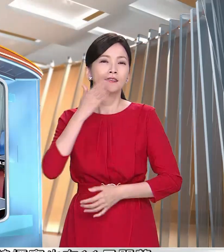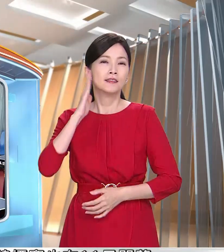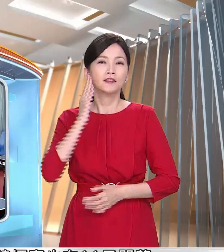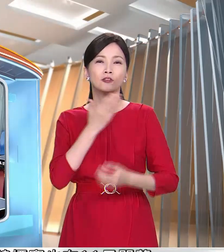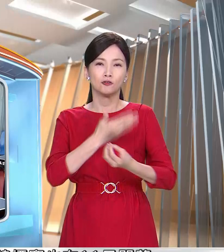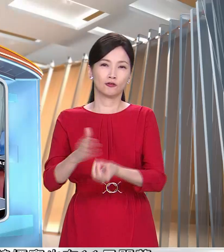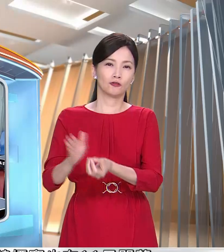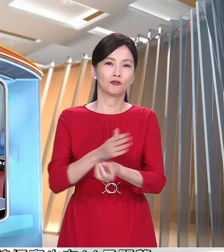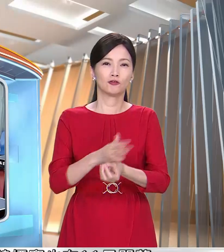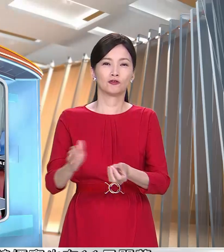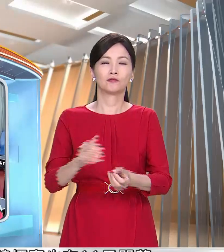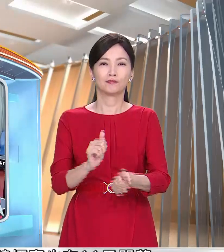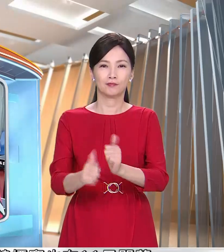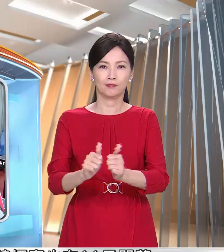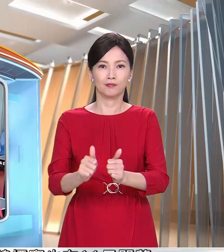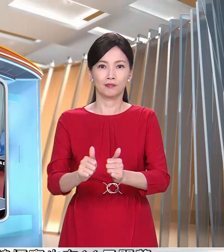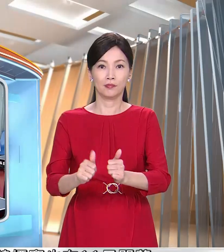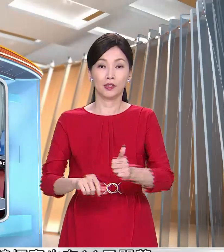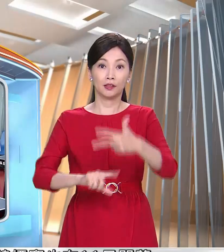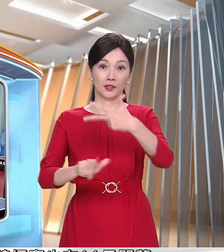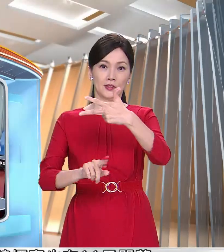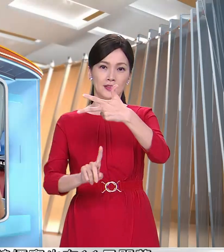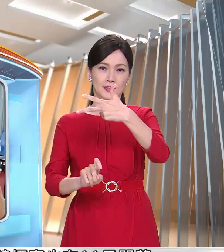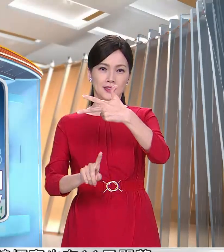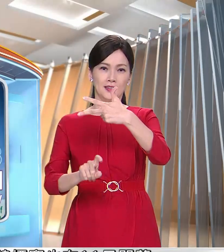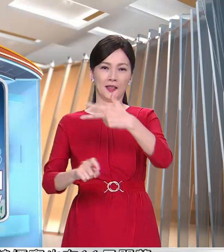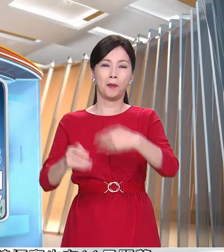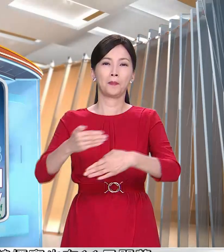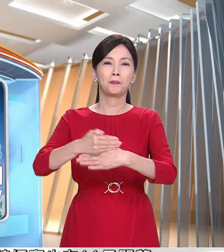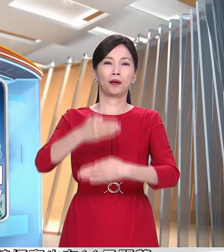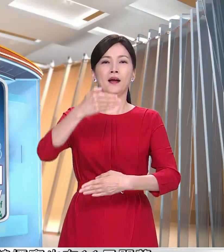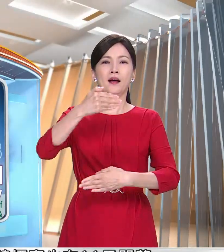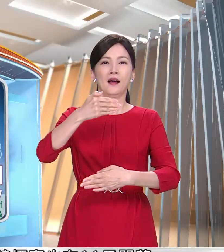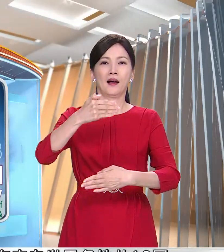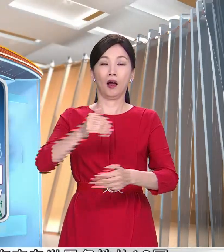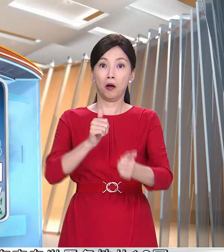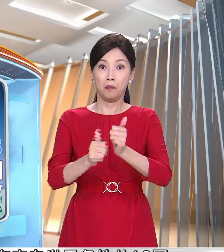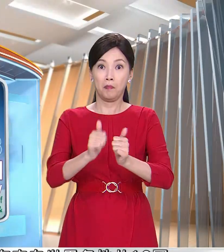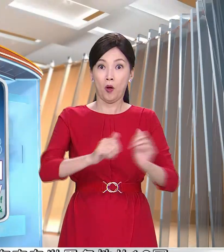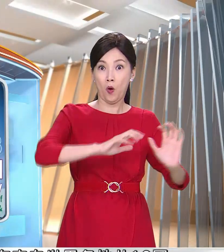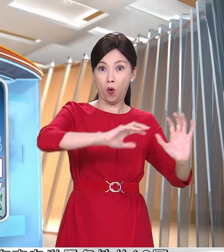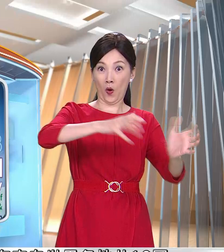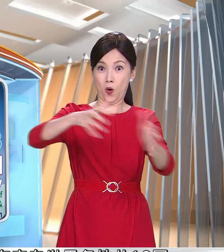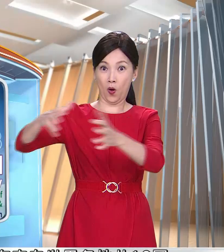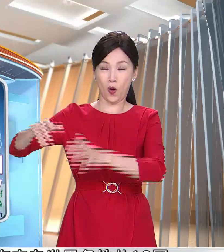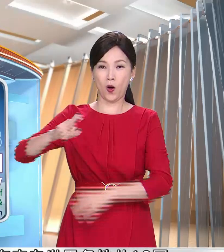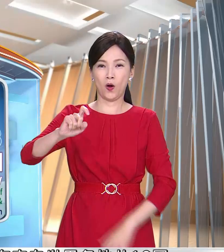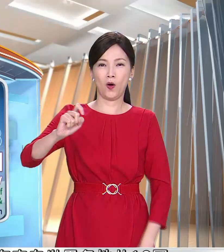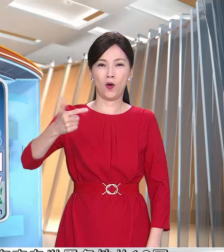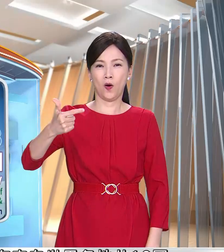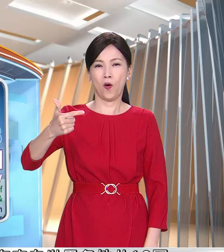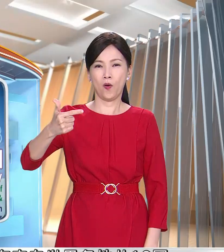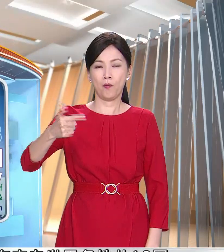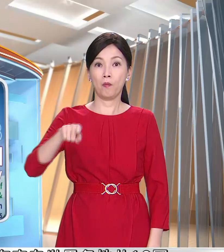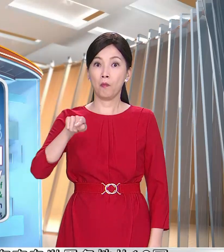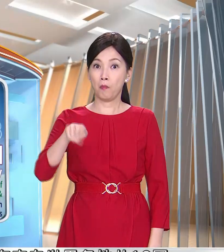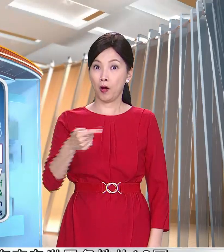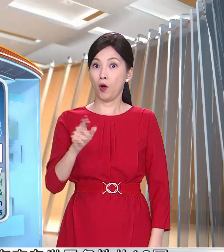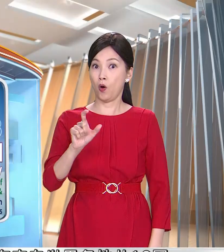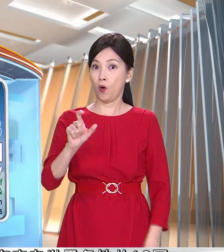界听障桌球锦标赛也在十一日开幕。本届赛会预计将会有来自世界